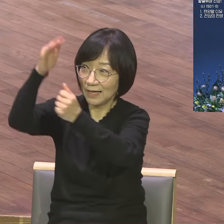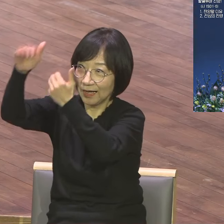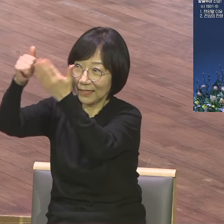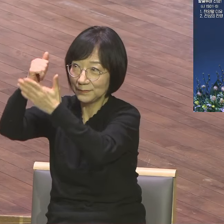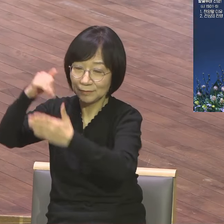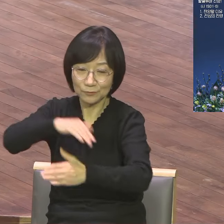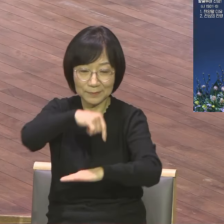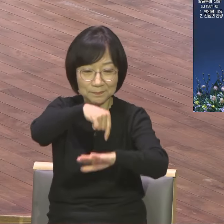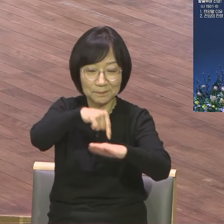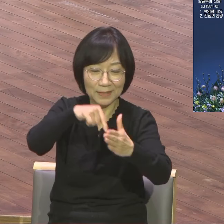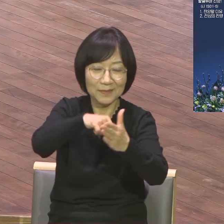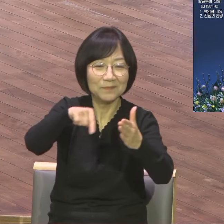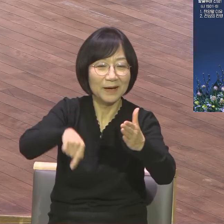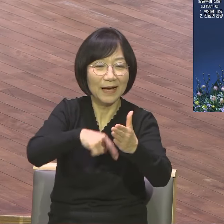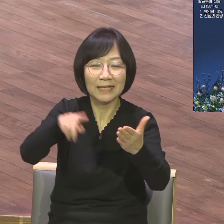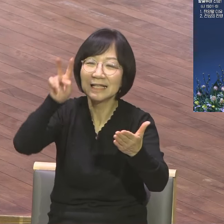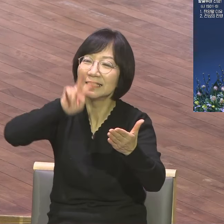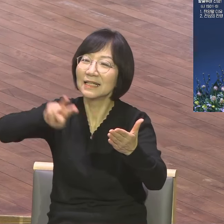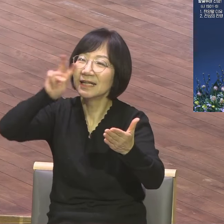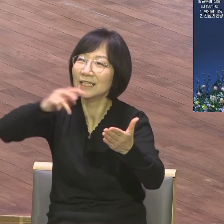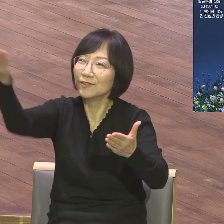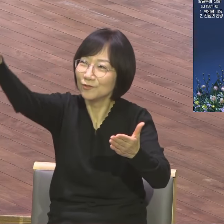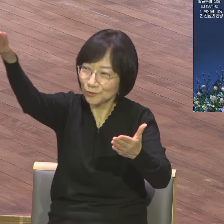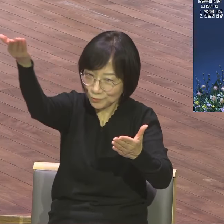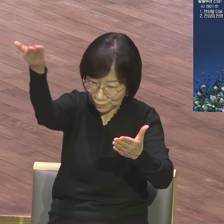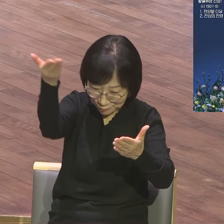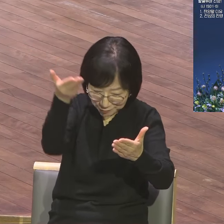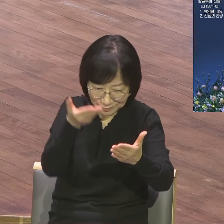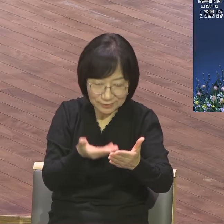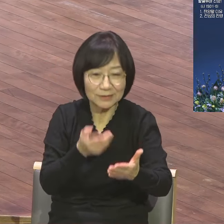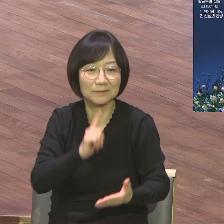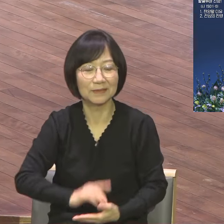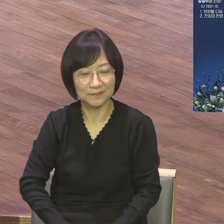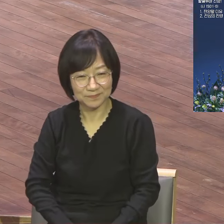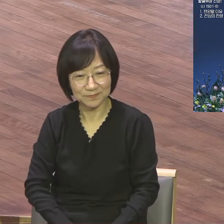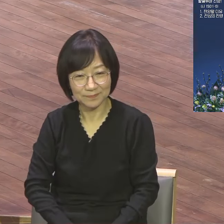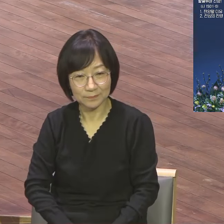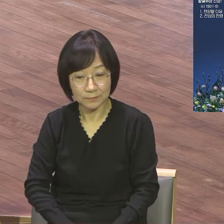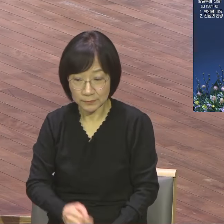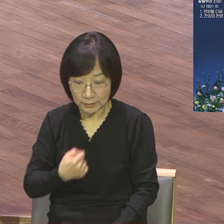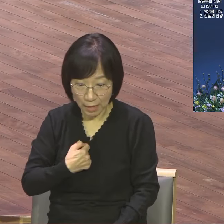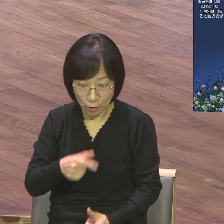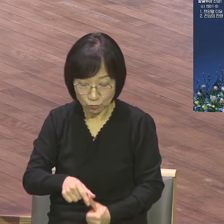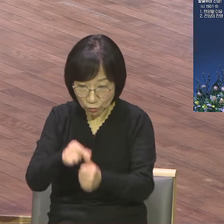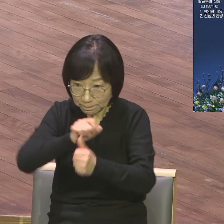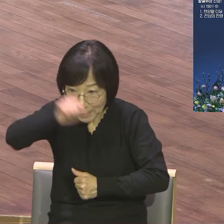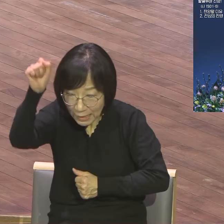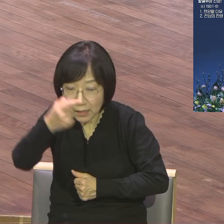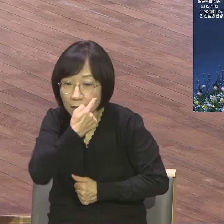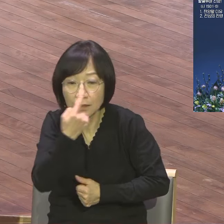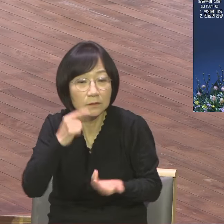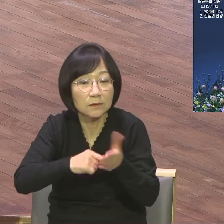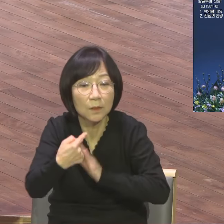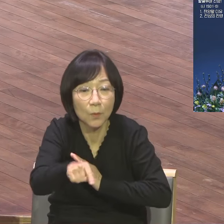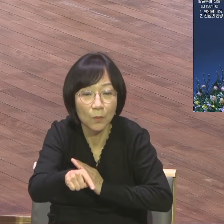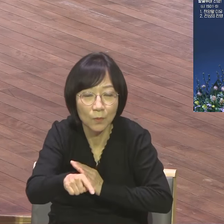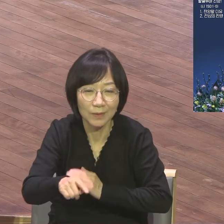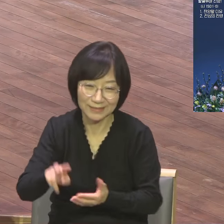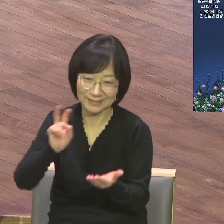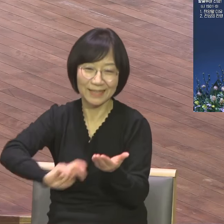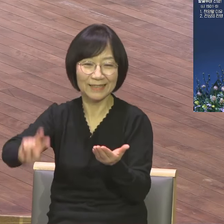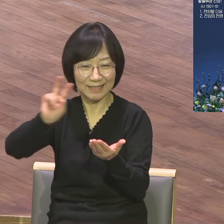그랬어요. 거듭날 때 찬양을 허락하신다. 거듭난 증거의 하나가 바로 찬양할 마음이다.